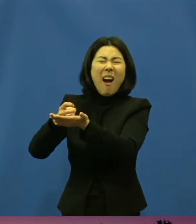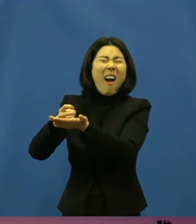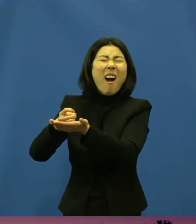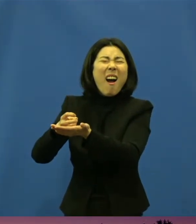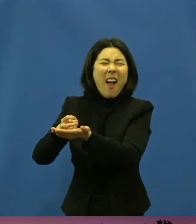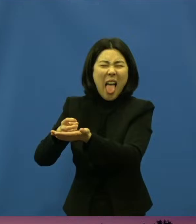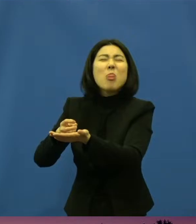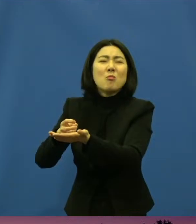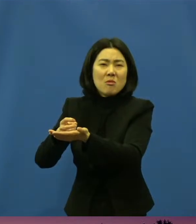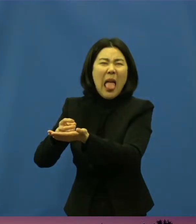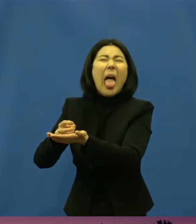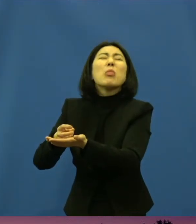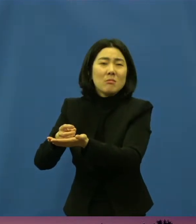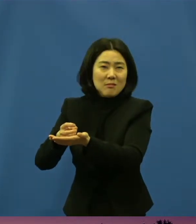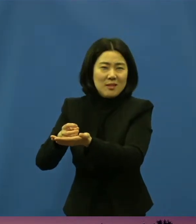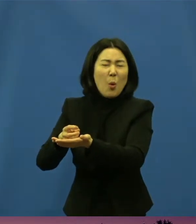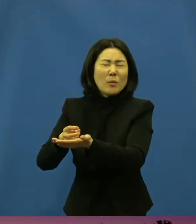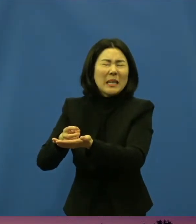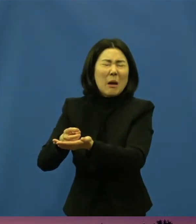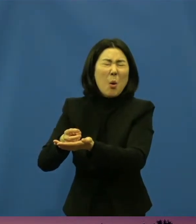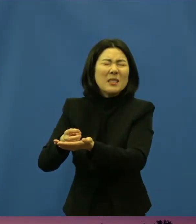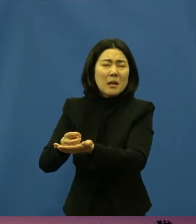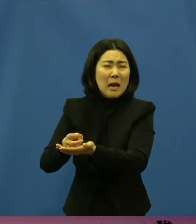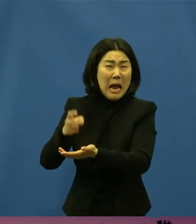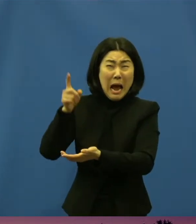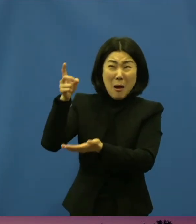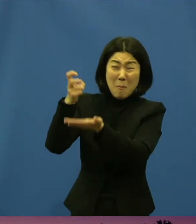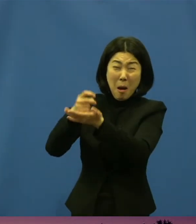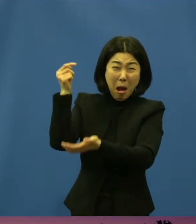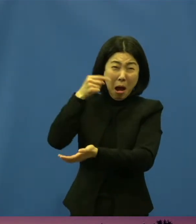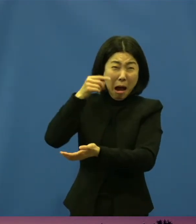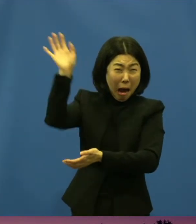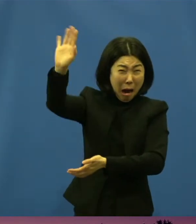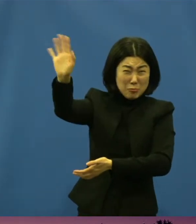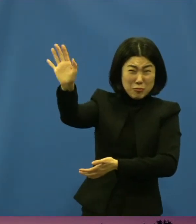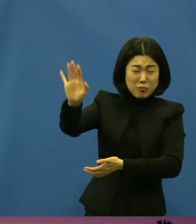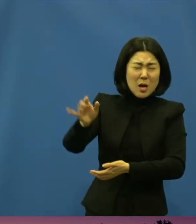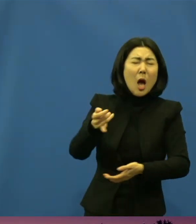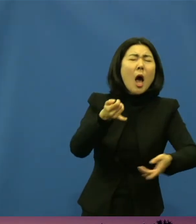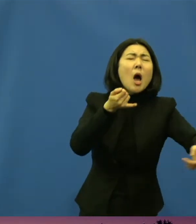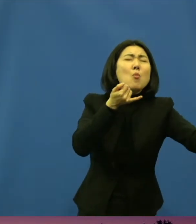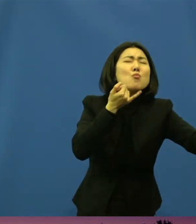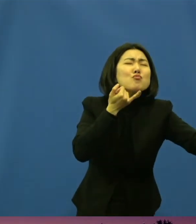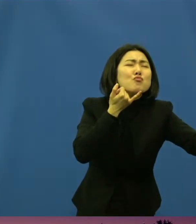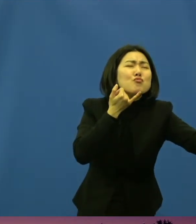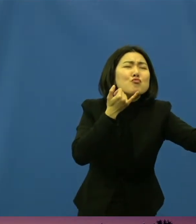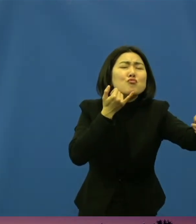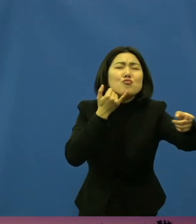여러분, 우리가 가는 곳에 무슨 일이 일어나는가 하는 것이죠. 왜곡된 것을 바르게 잡는 일.